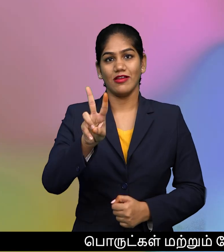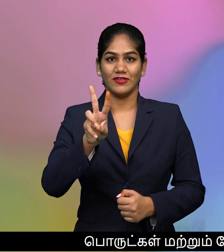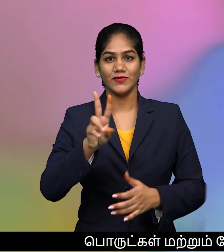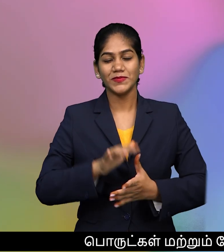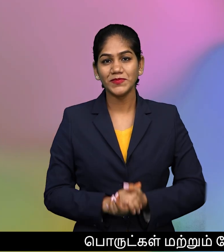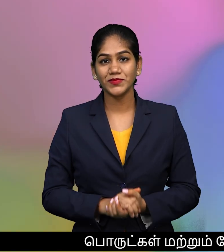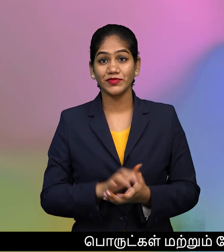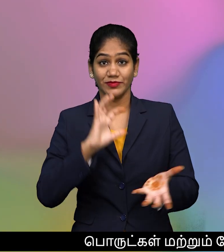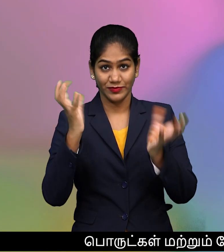சில.